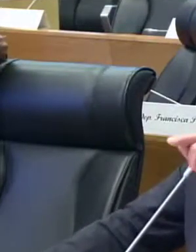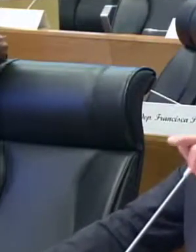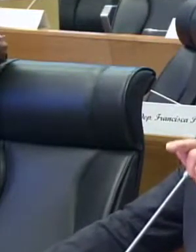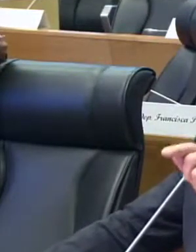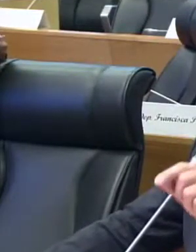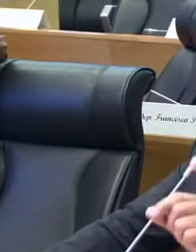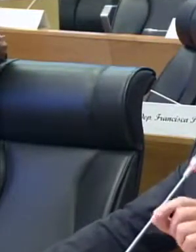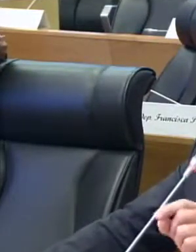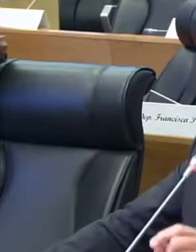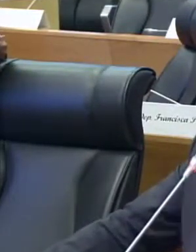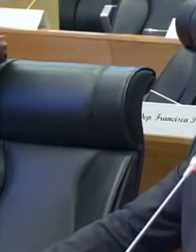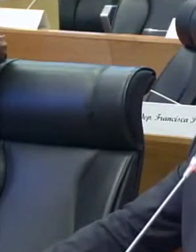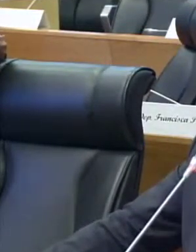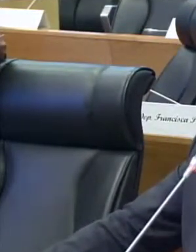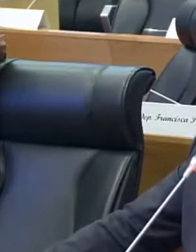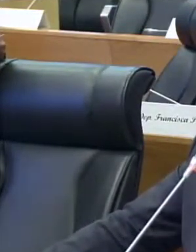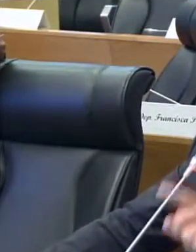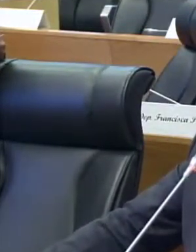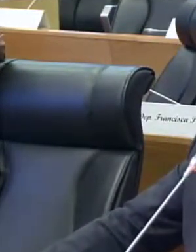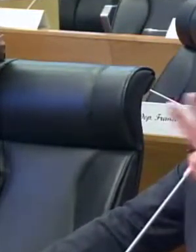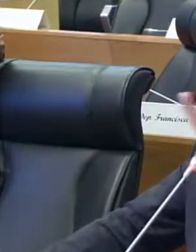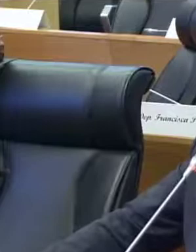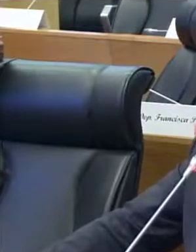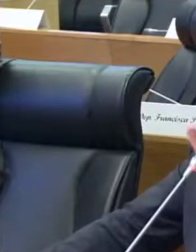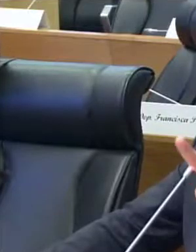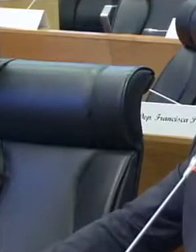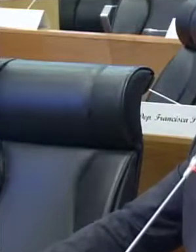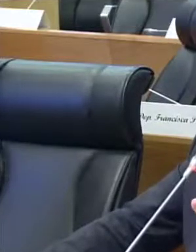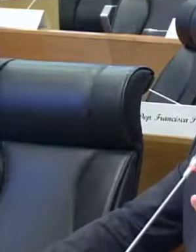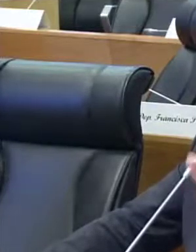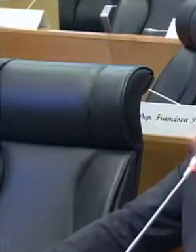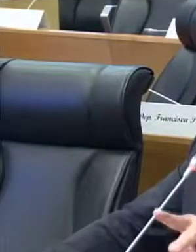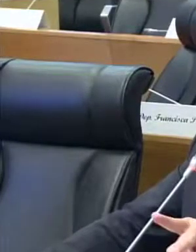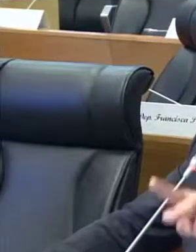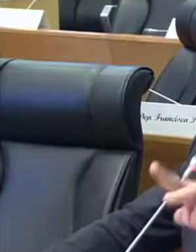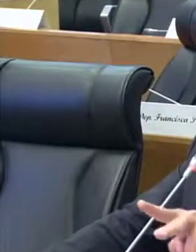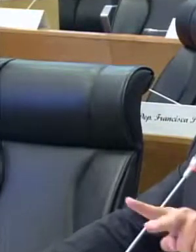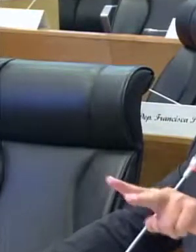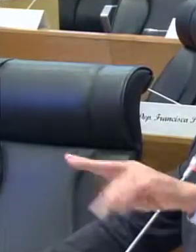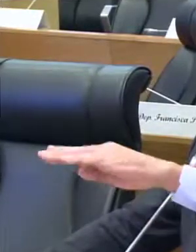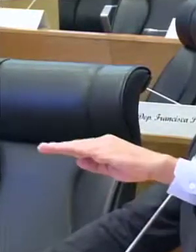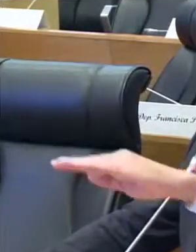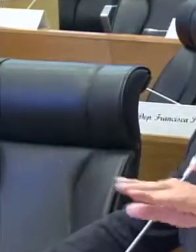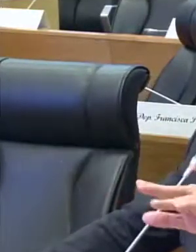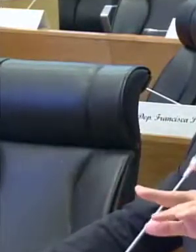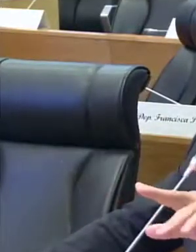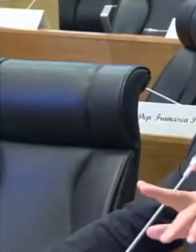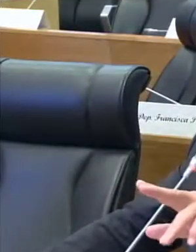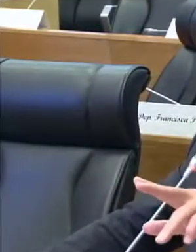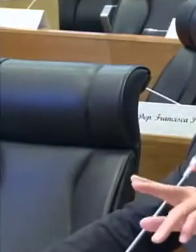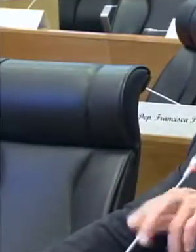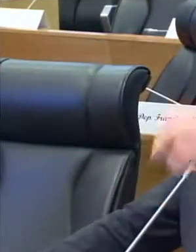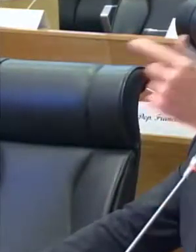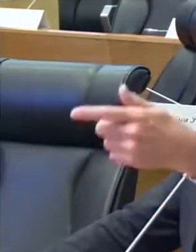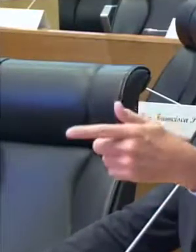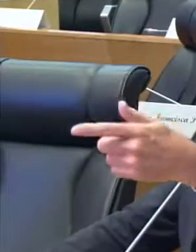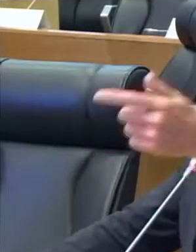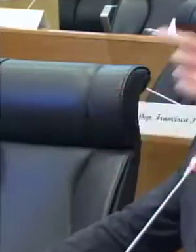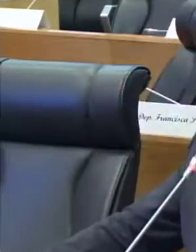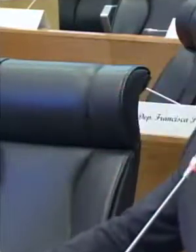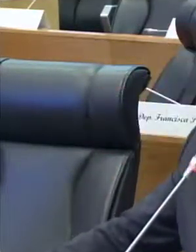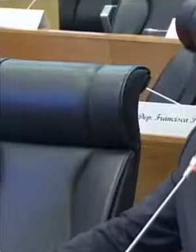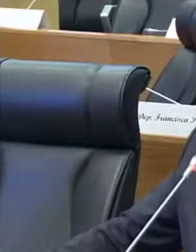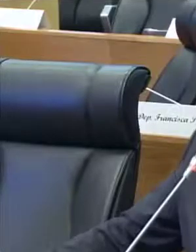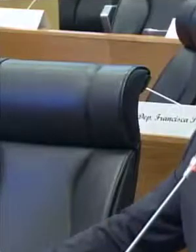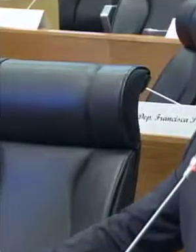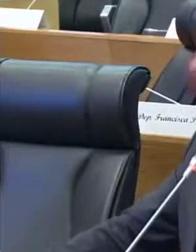mas eu quero dizer para você que a responsabilidade também é da prefeitura por essas duas vertentes. Uma faz pacto com carros desprovido de qualquer segurança, e a outra